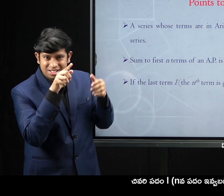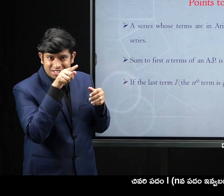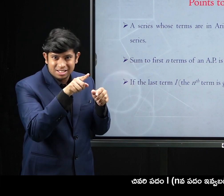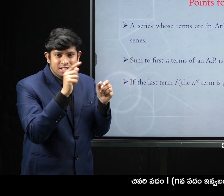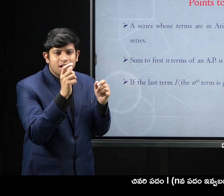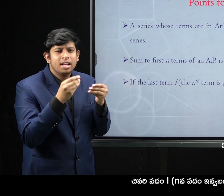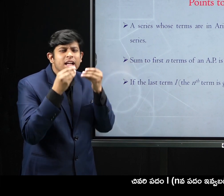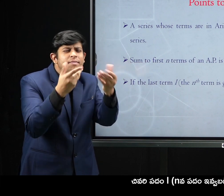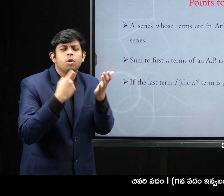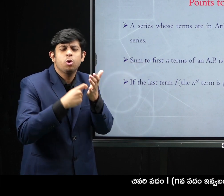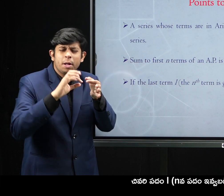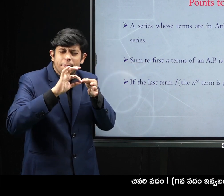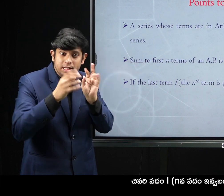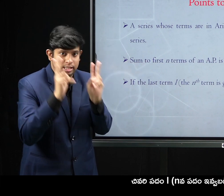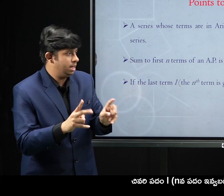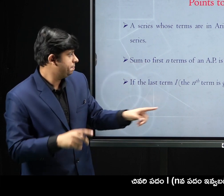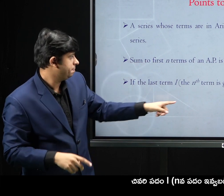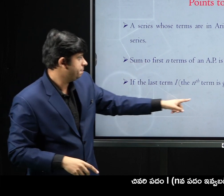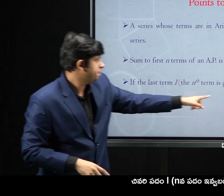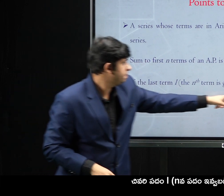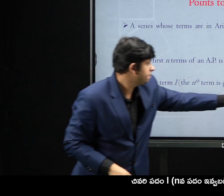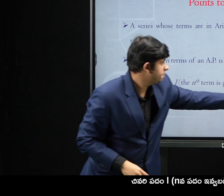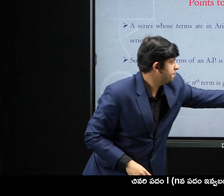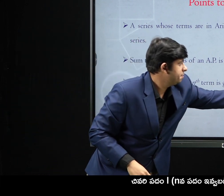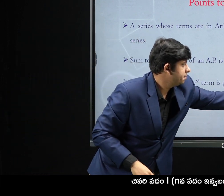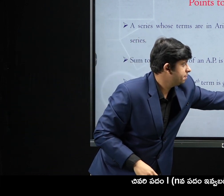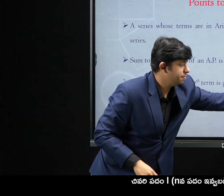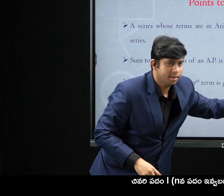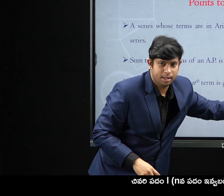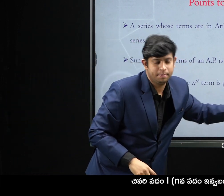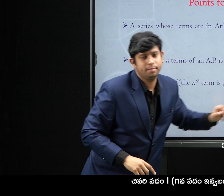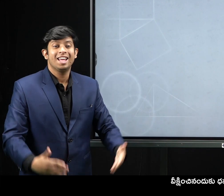ఇవ్వబడితే Sn ఈజ్ ఈక్వల్ టు n/2 ఇంటూ a ప్లస్ 1.